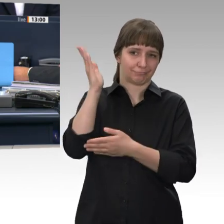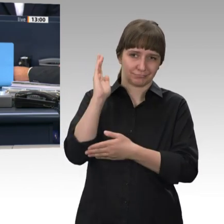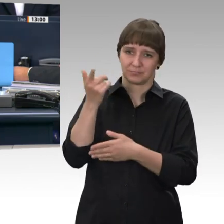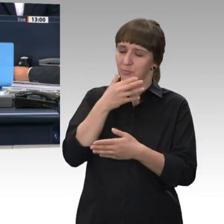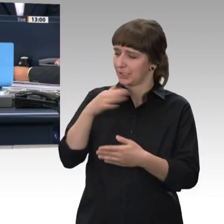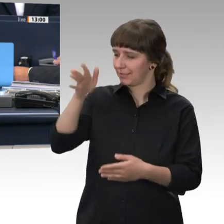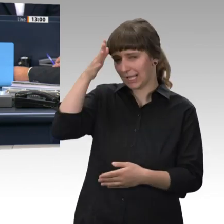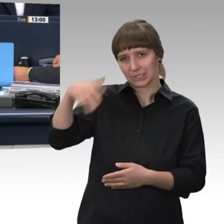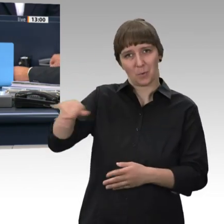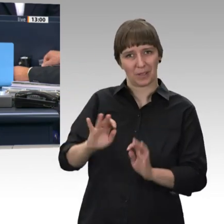beflügeln.